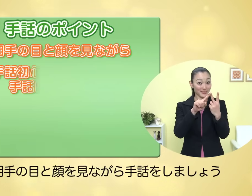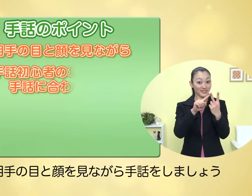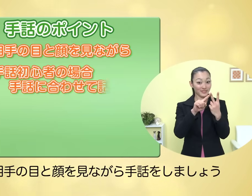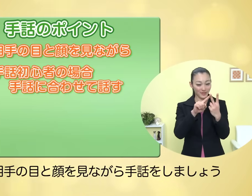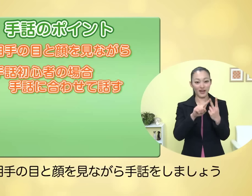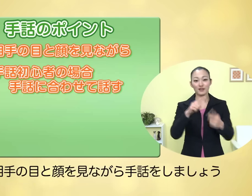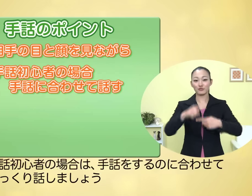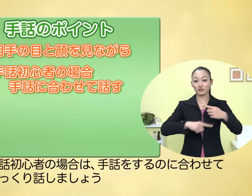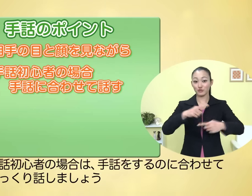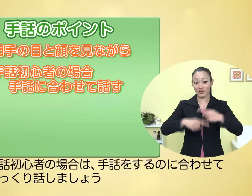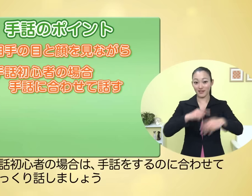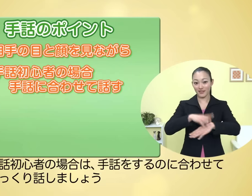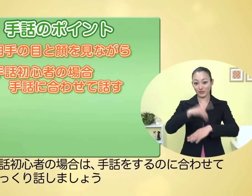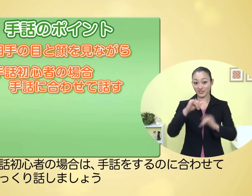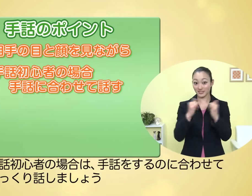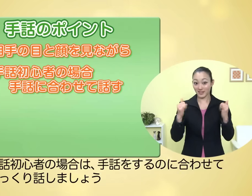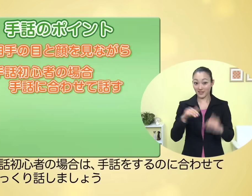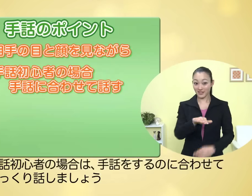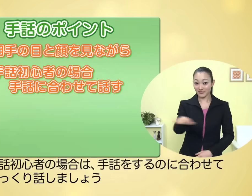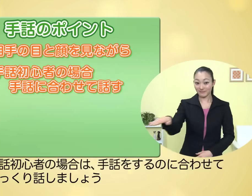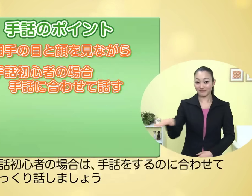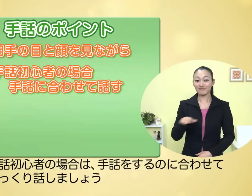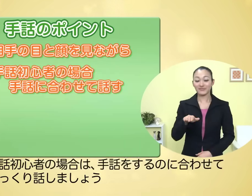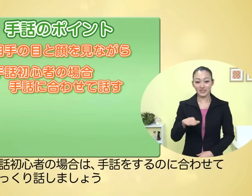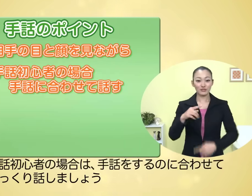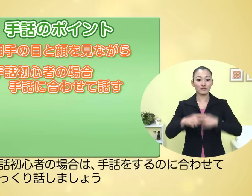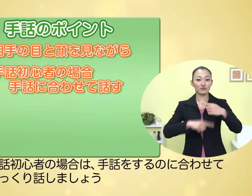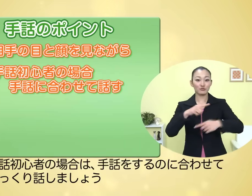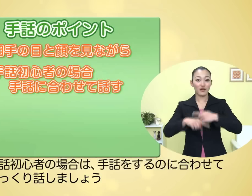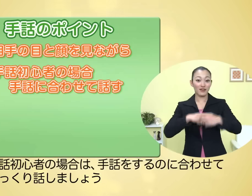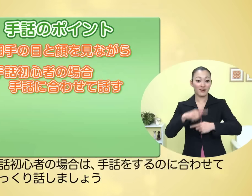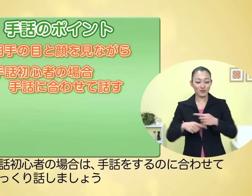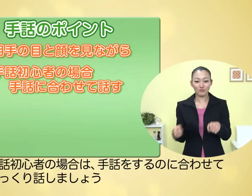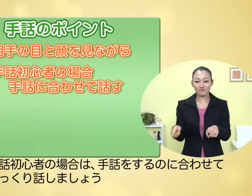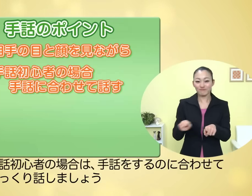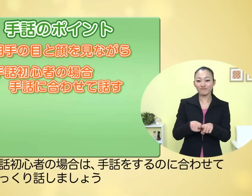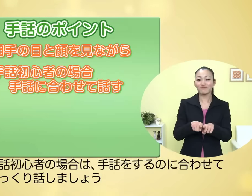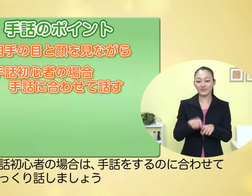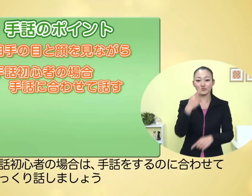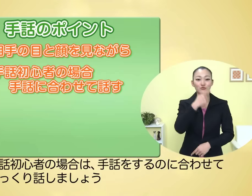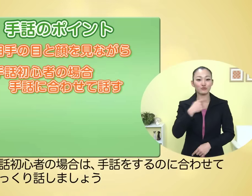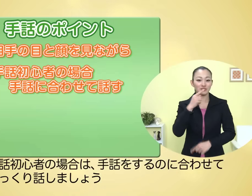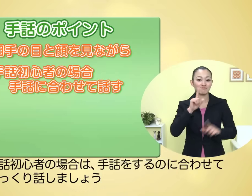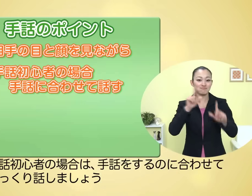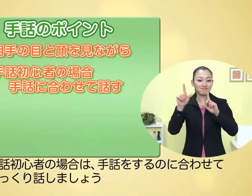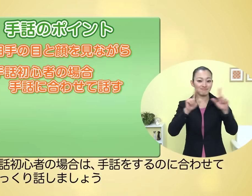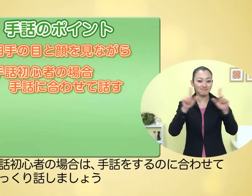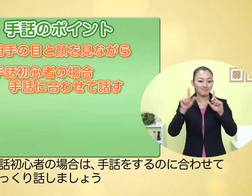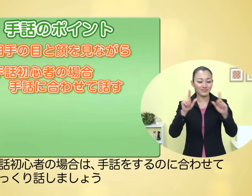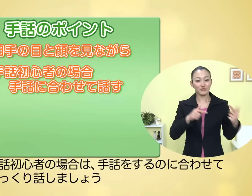2. 手話初心者の場合は手話をするのに合わせてゆっくり話しましょう。